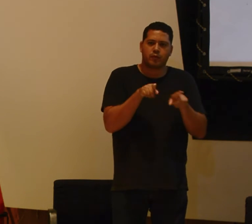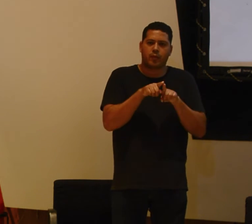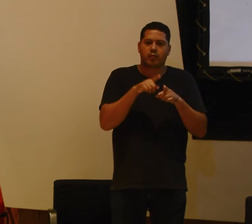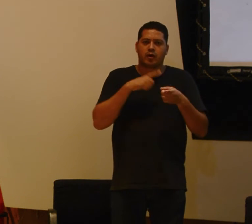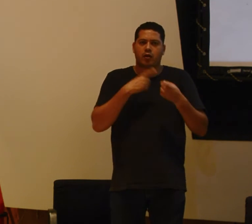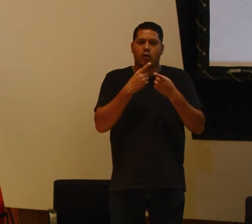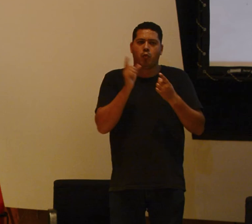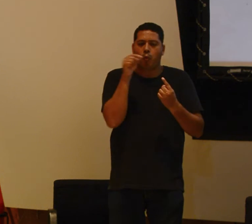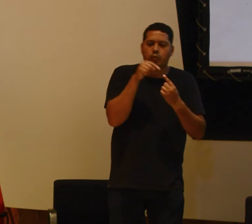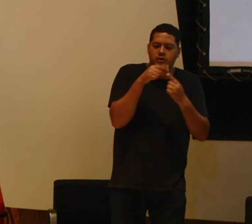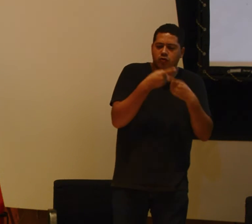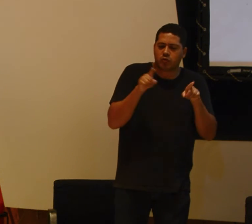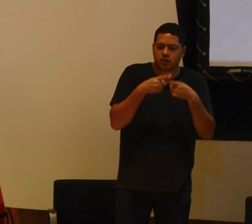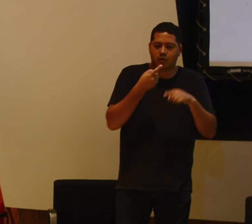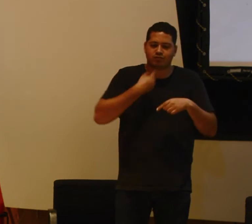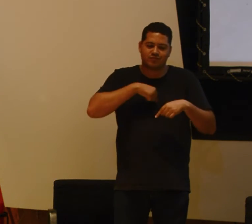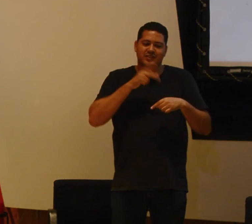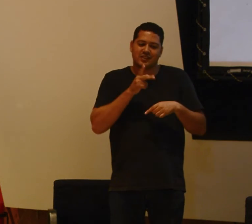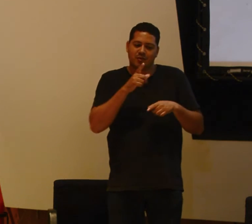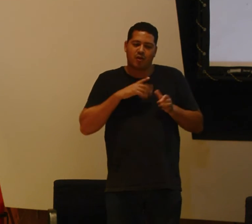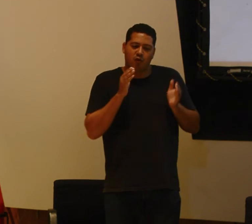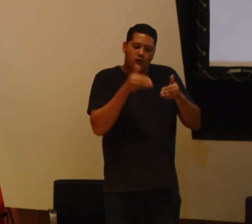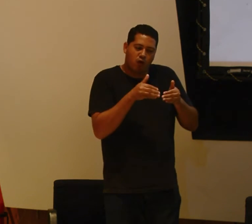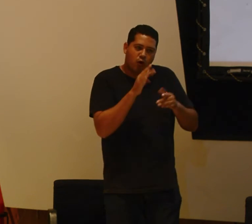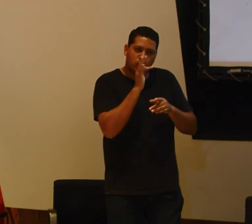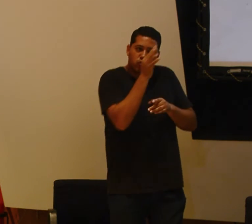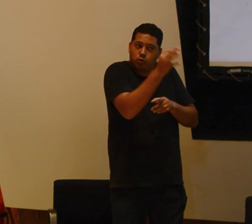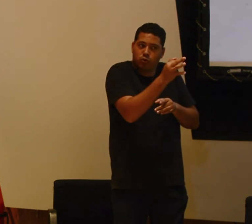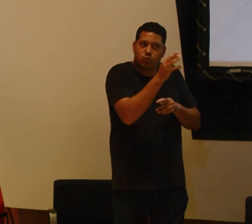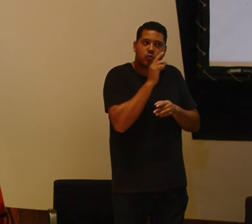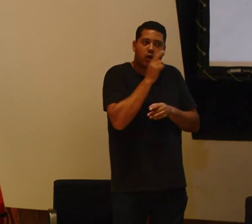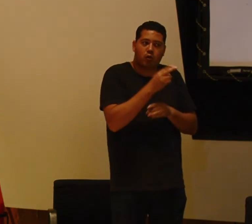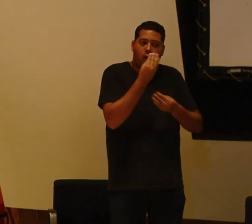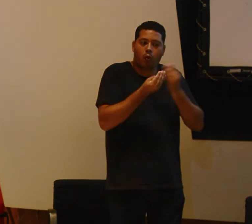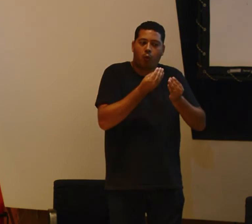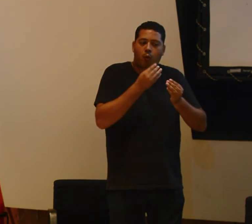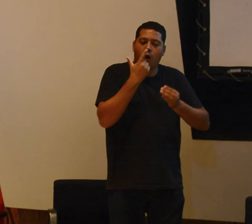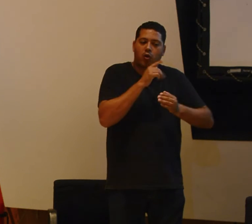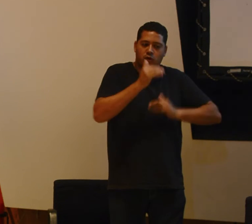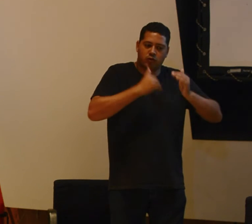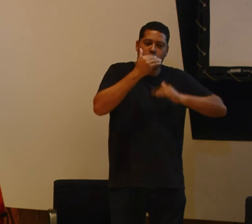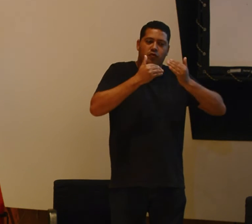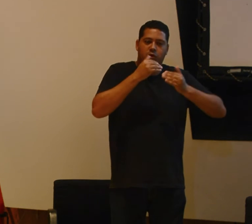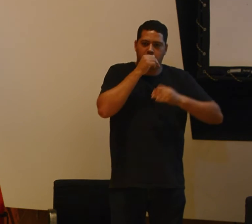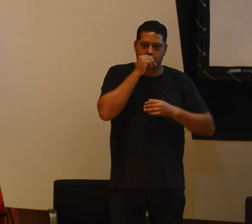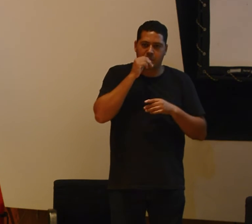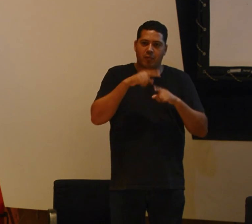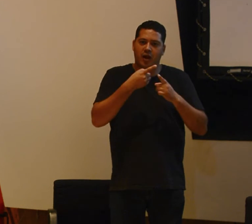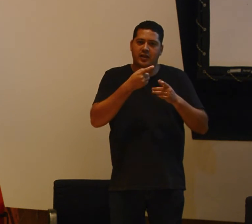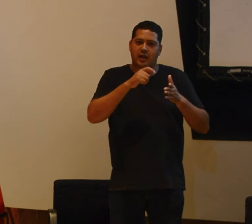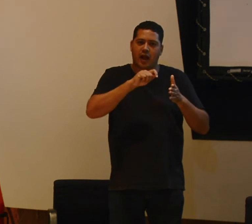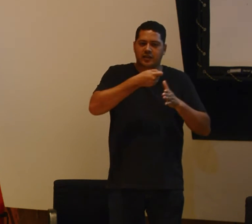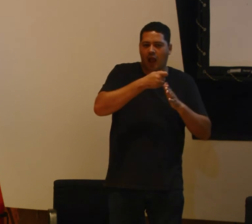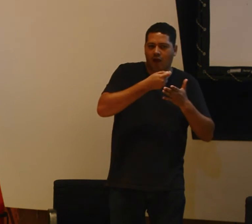objetivo musical, a gente sempre está focado lá no resultado. A chave está no processo. E os estudos, né, a